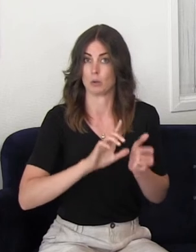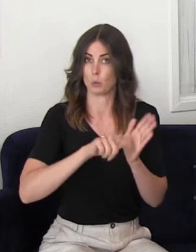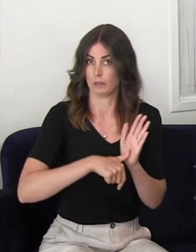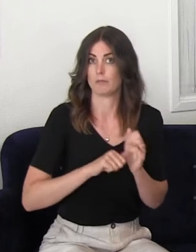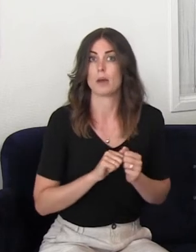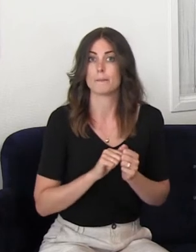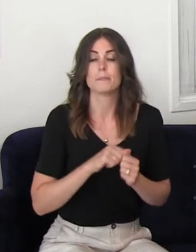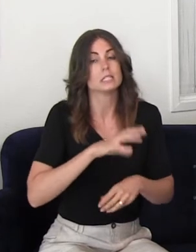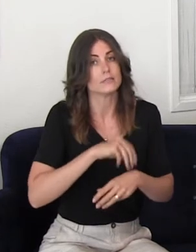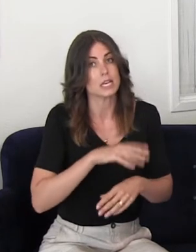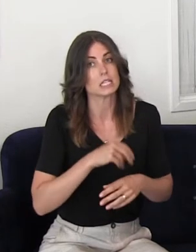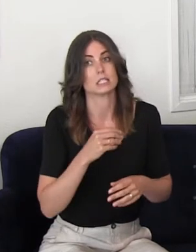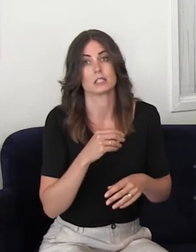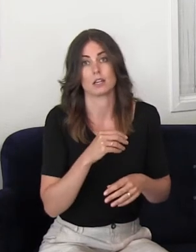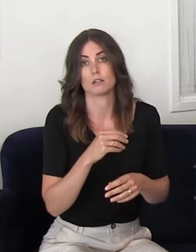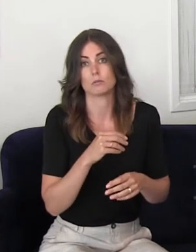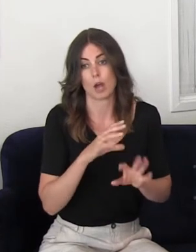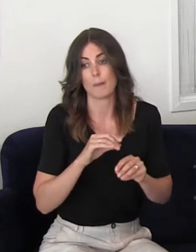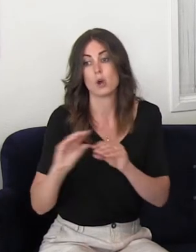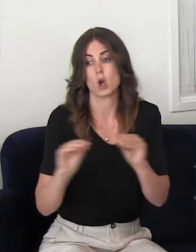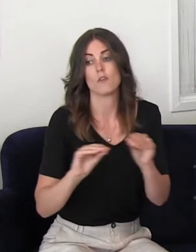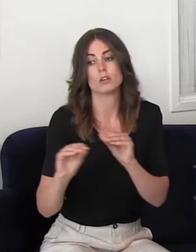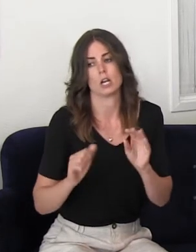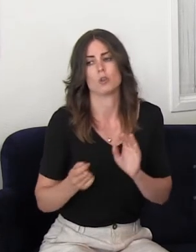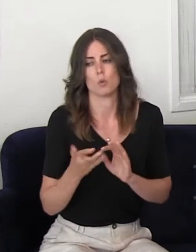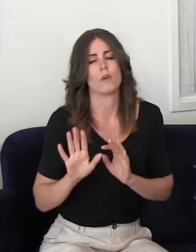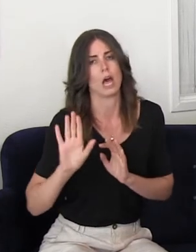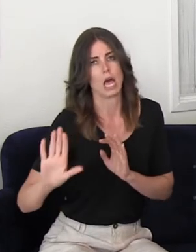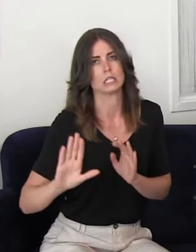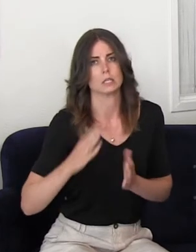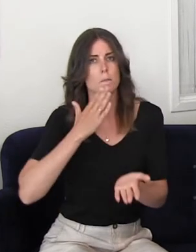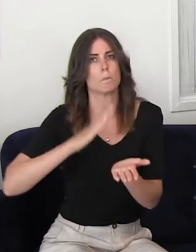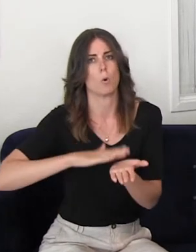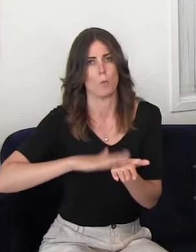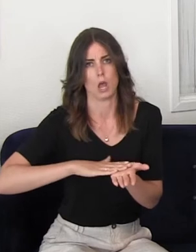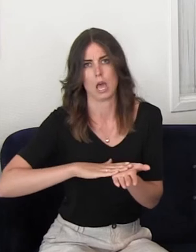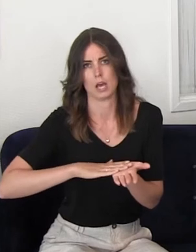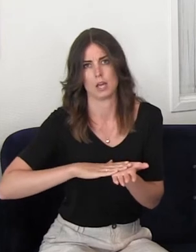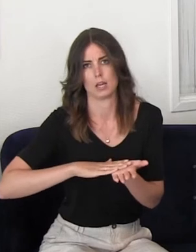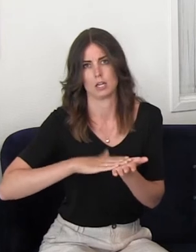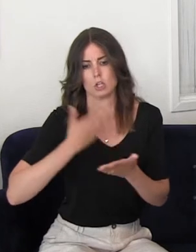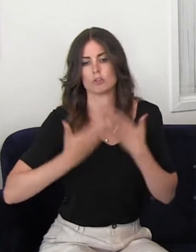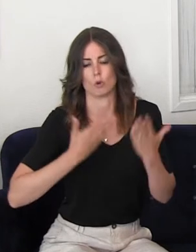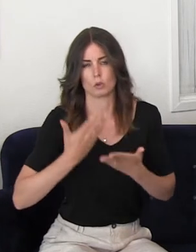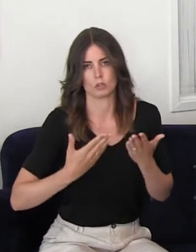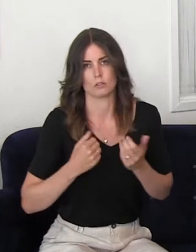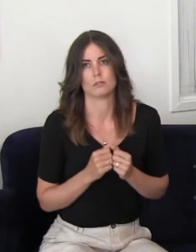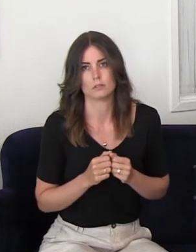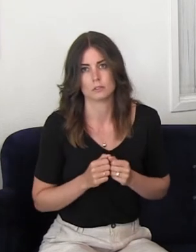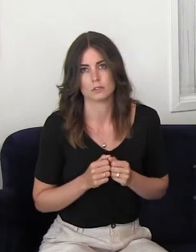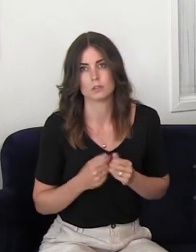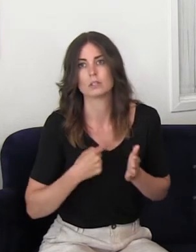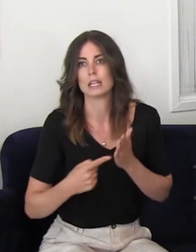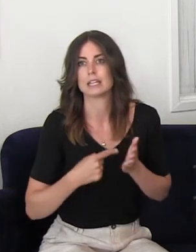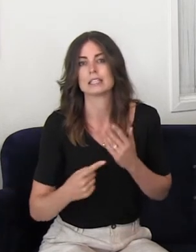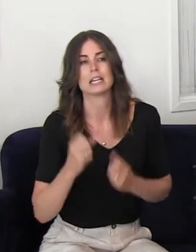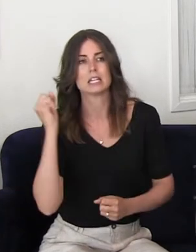och översatte några av Tapios mest populära sånger från hans repertoar. Och den heter En spjutkastares